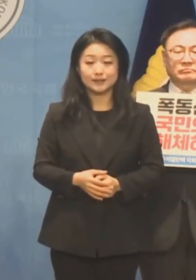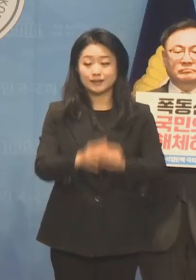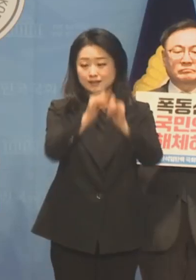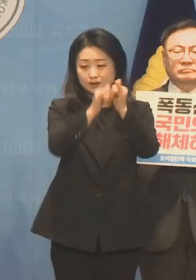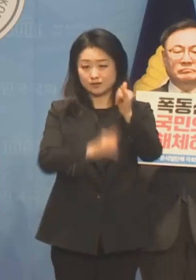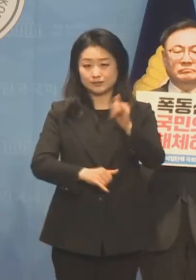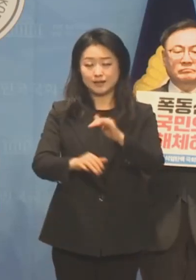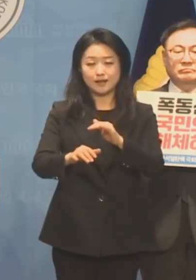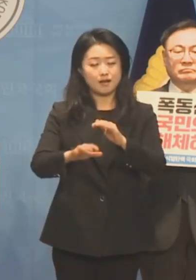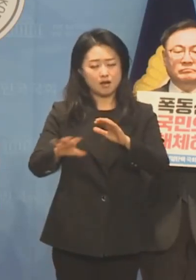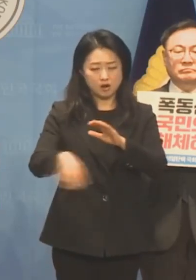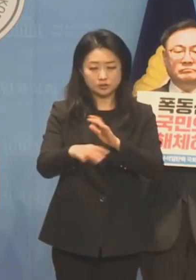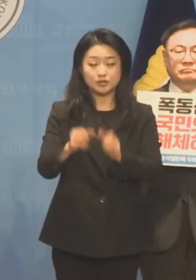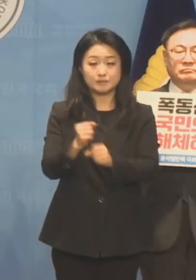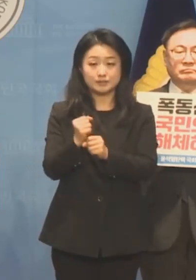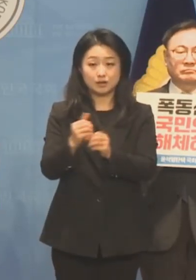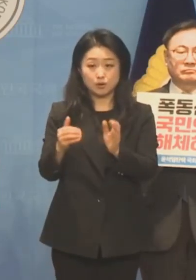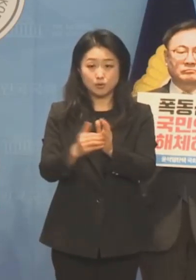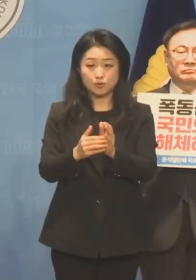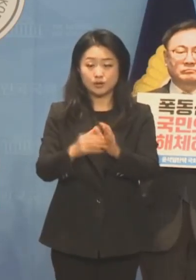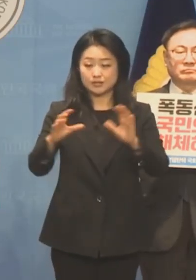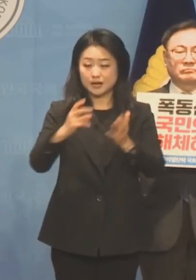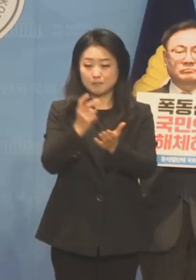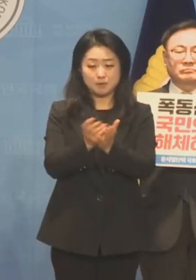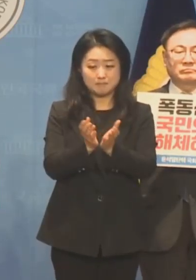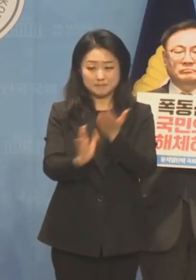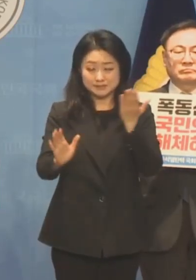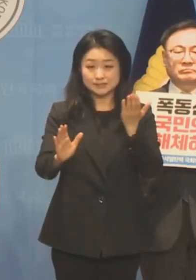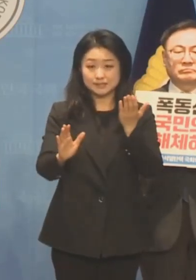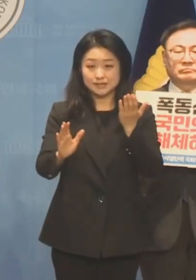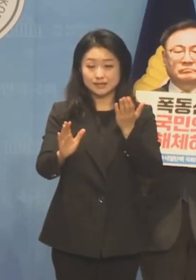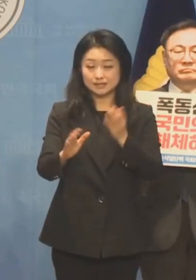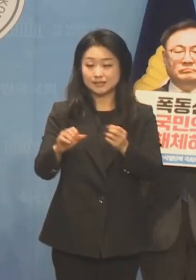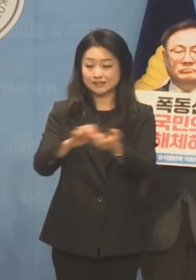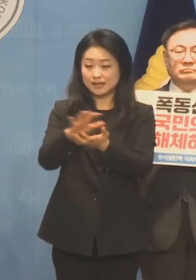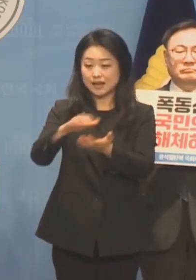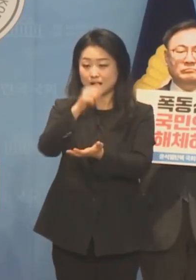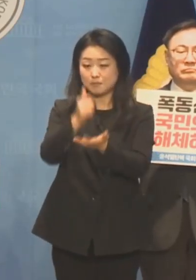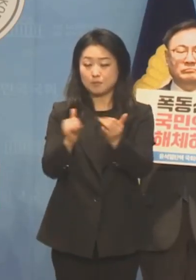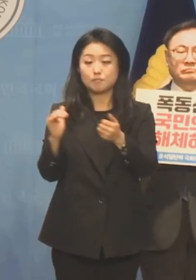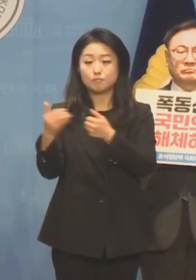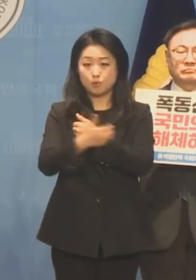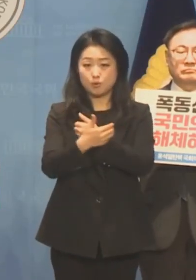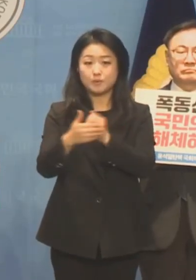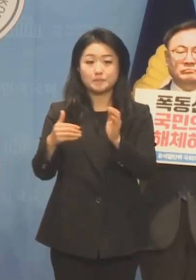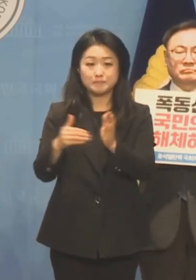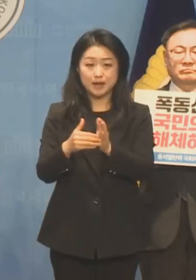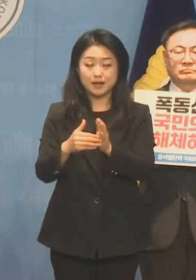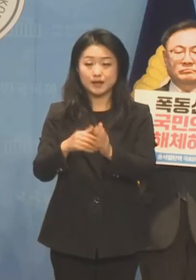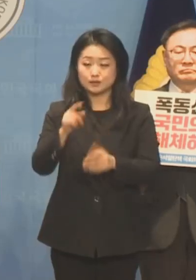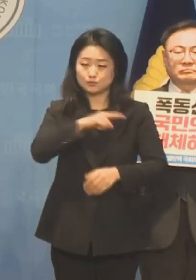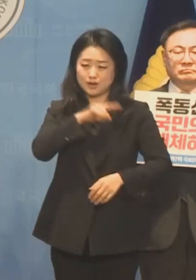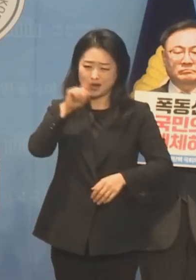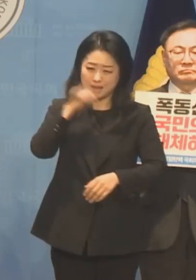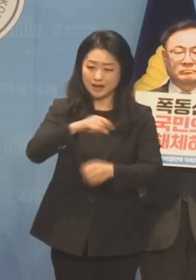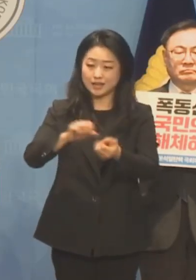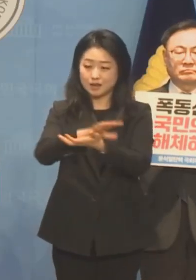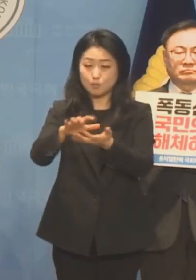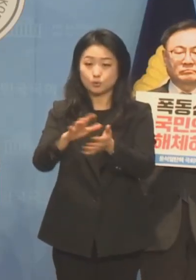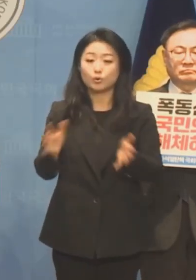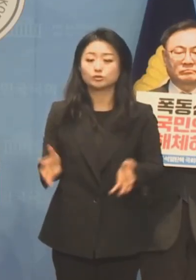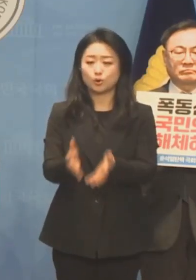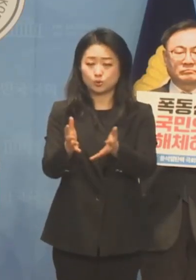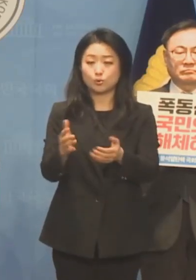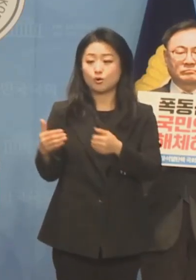질서를 망가뜨리고 위헌 불법 내란범들의 방패가 되어 비호하고 사상 최악의 폭동 사태를